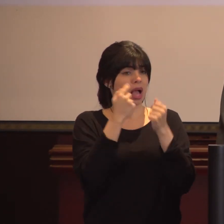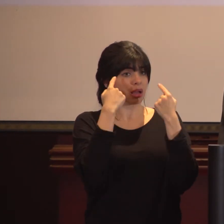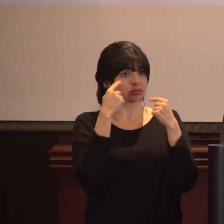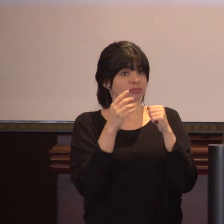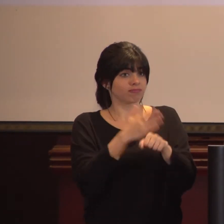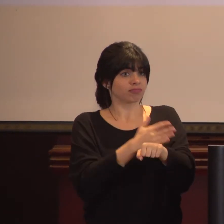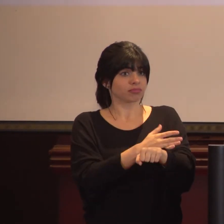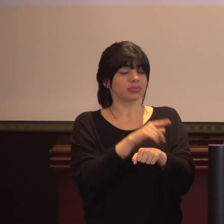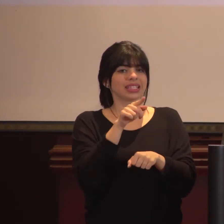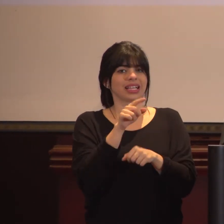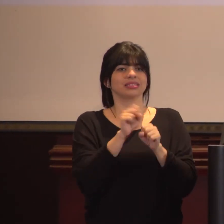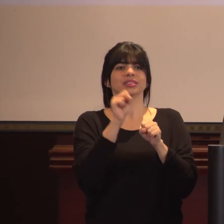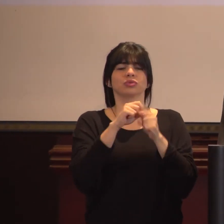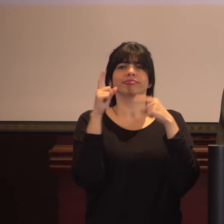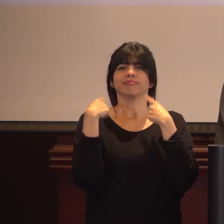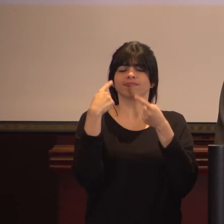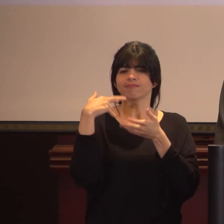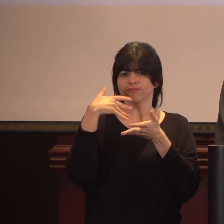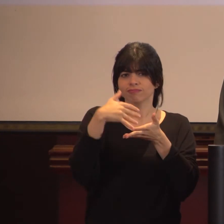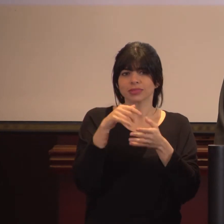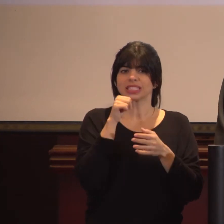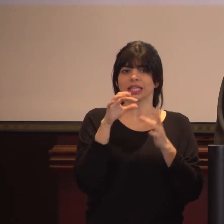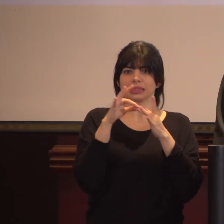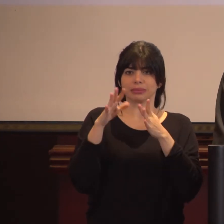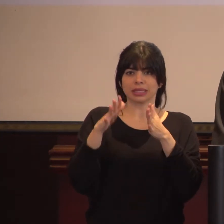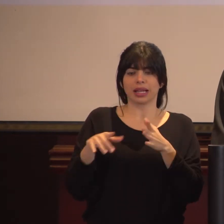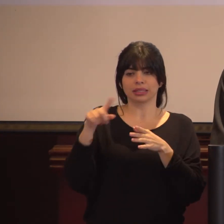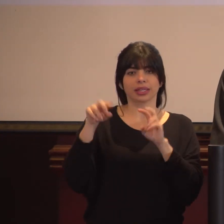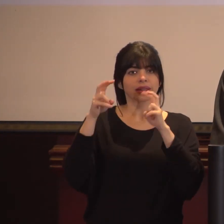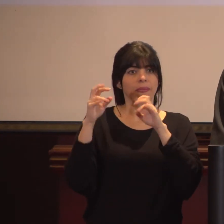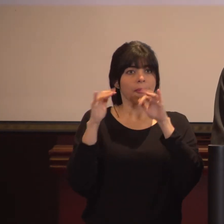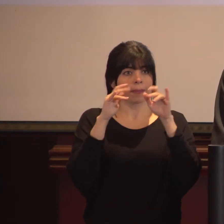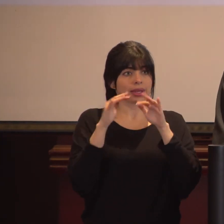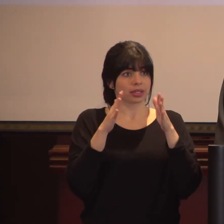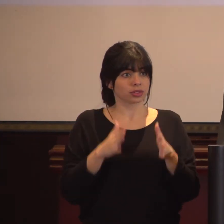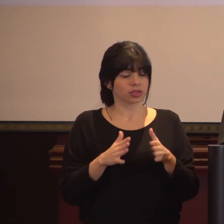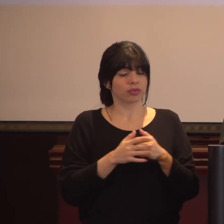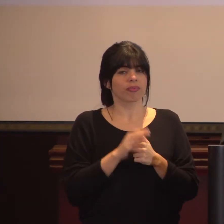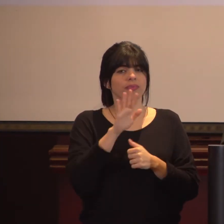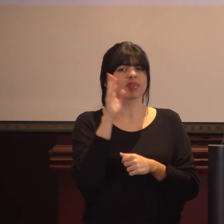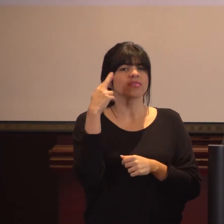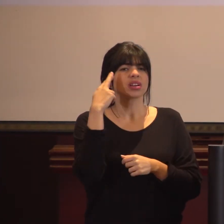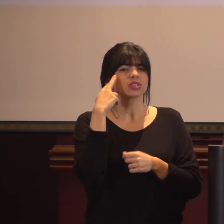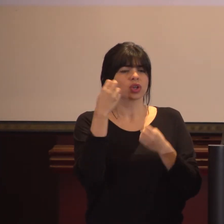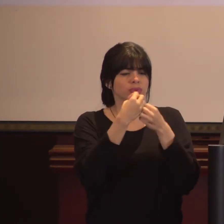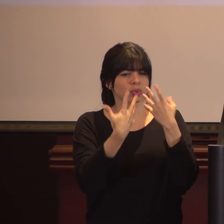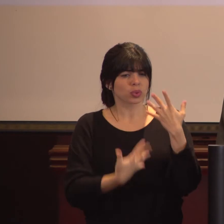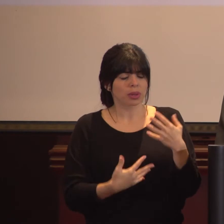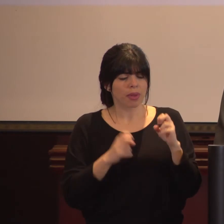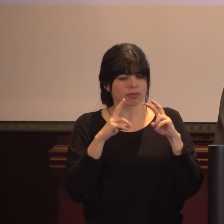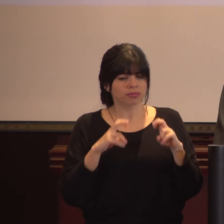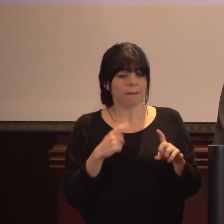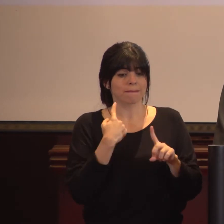un fenómeno ampliamente estudiado por los especialistas en las migraciones y sus causas múltiples e